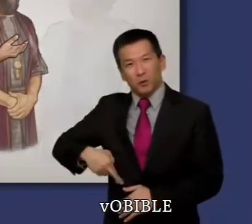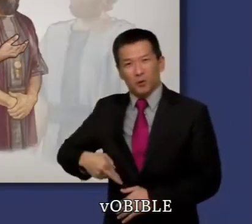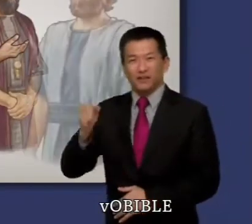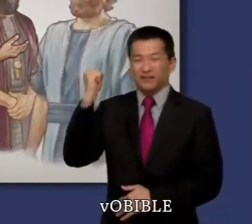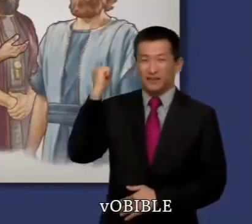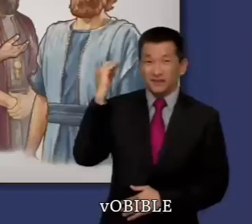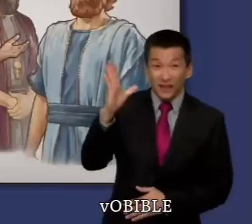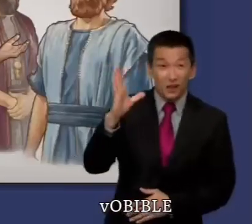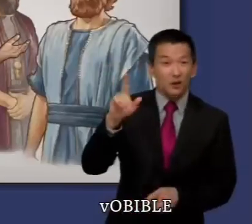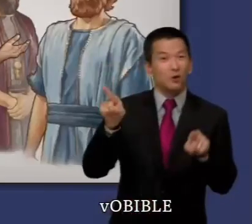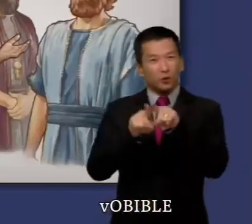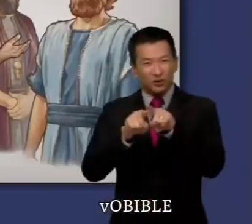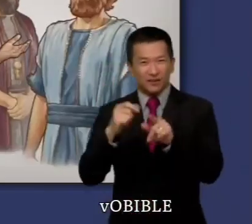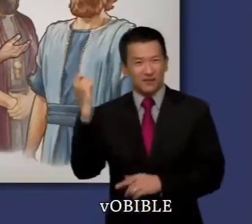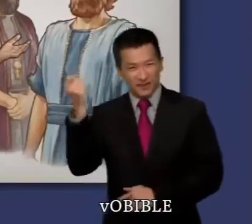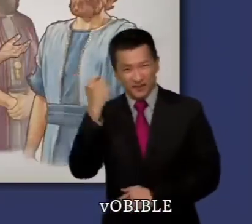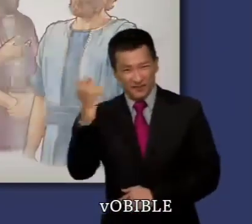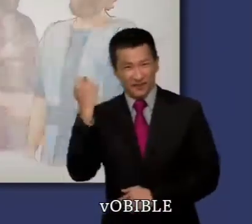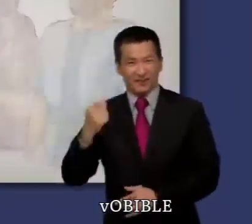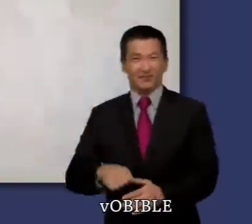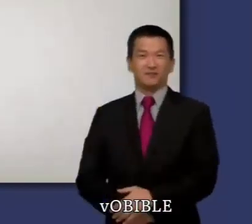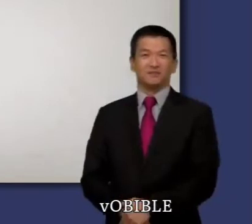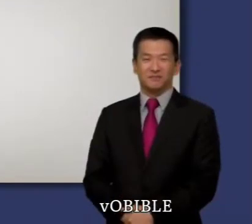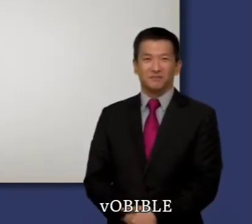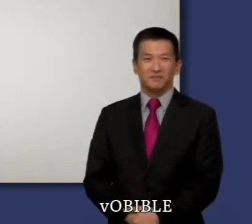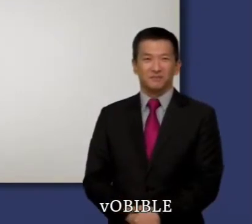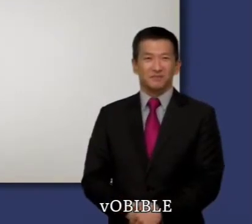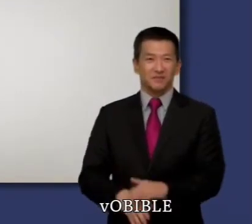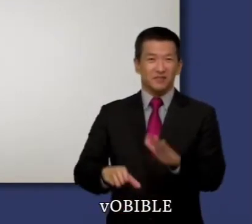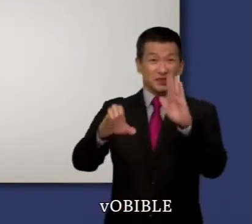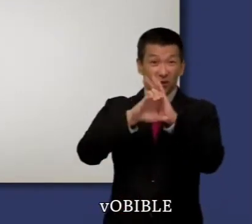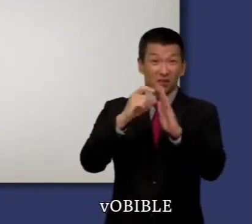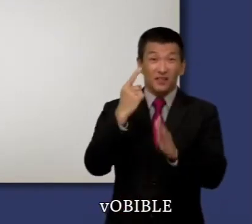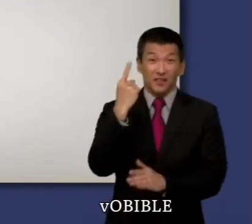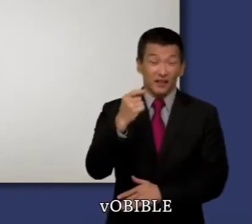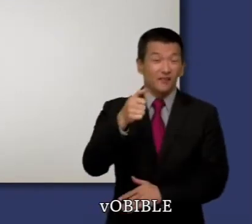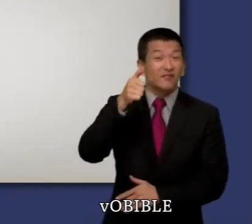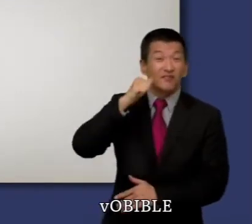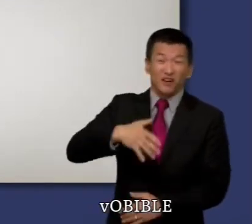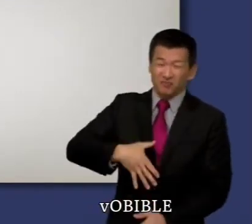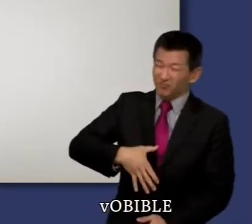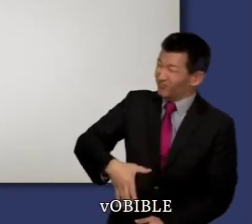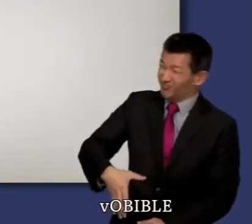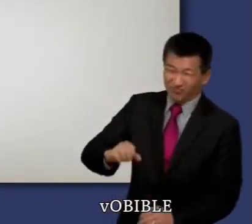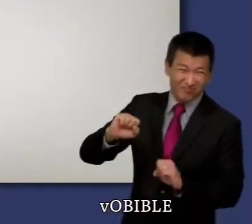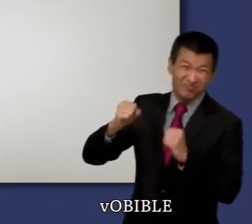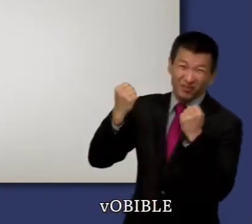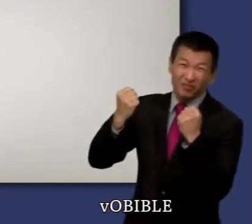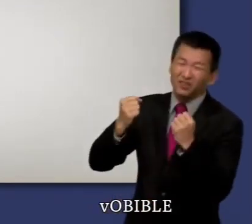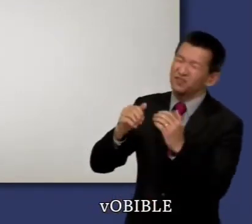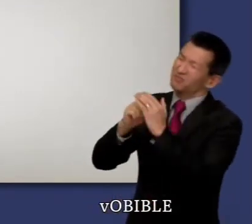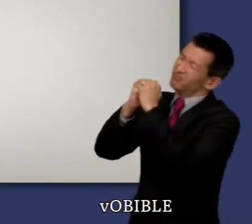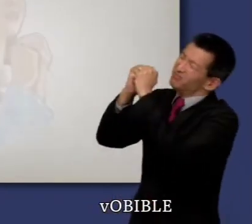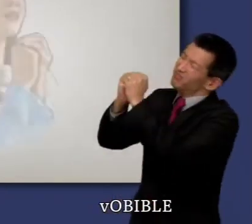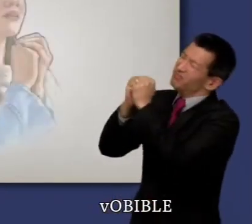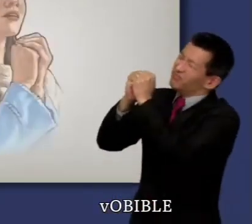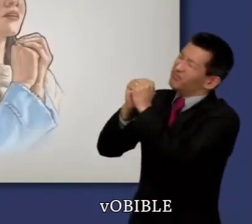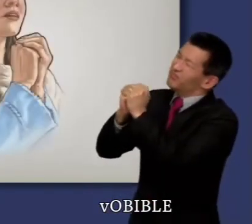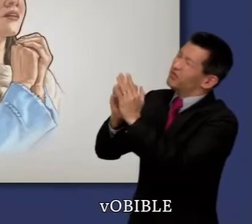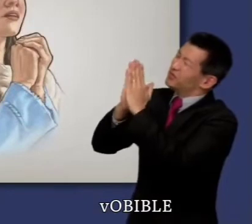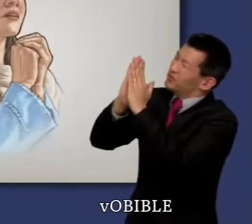1 Samuel couvre une période d'un peu plus de 100 ans, depuis environ 1180 jusqu'à 1078 avant notre